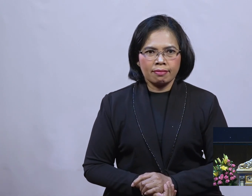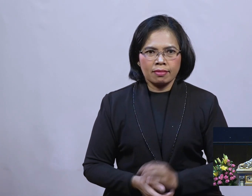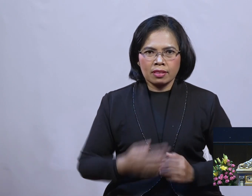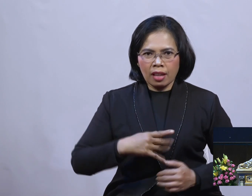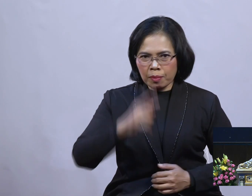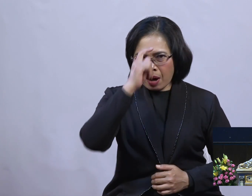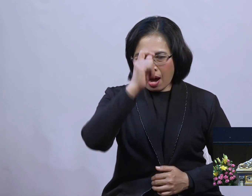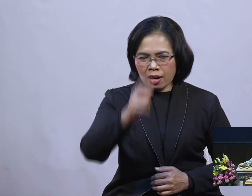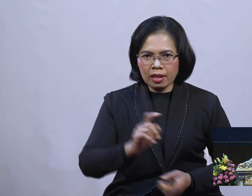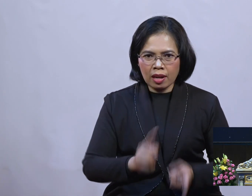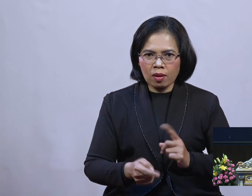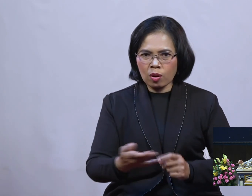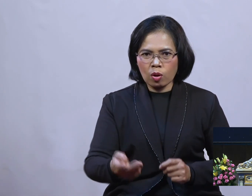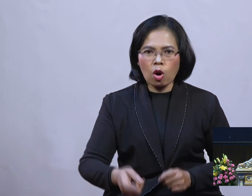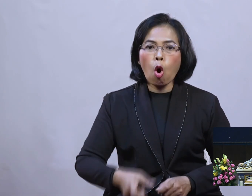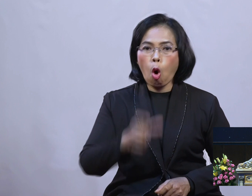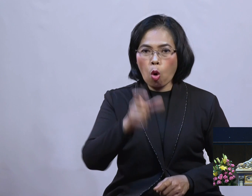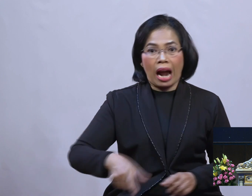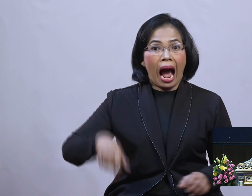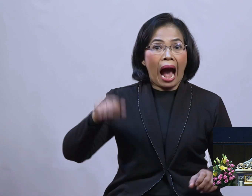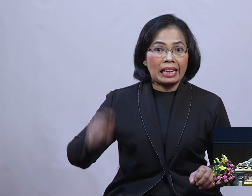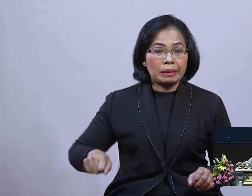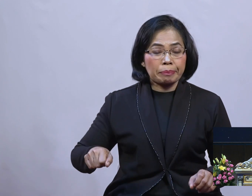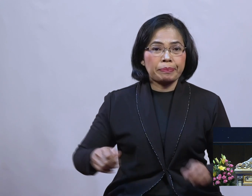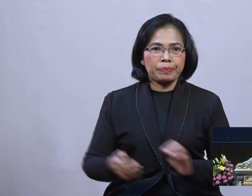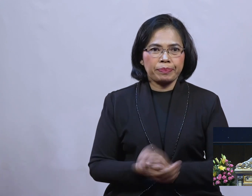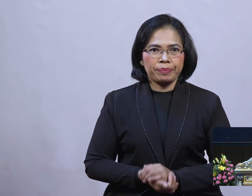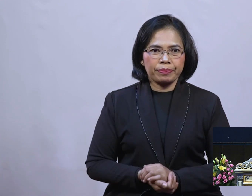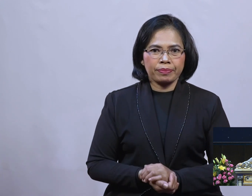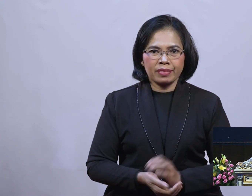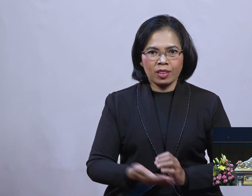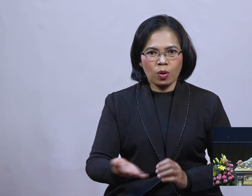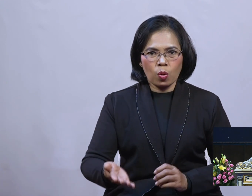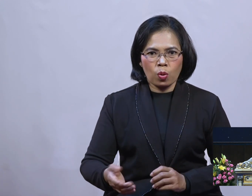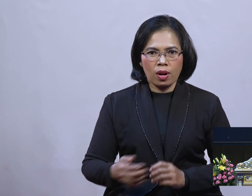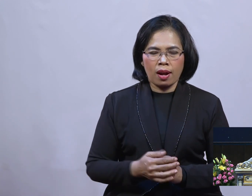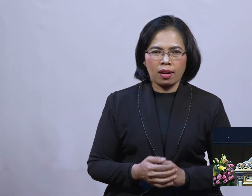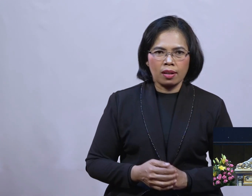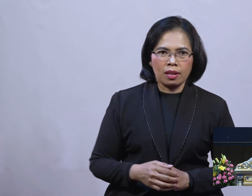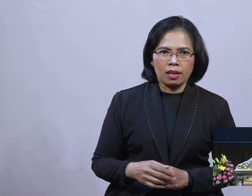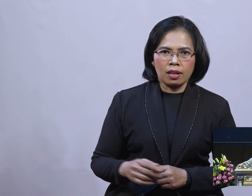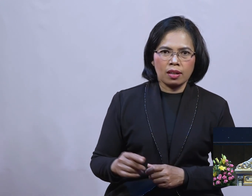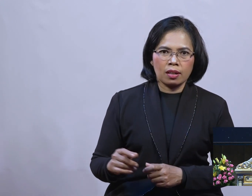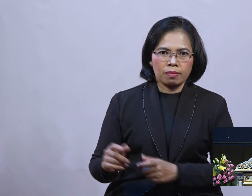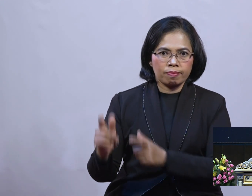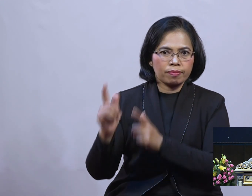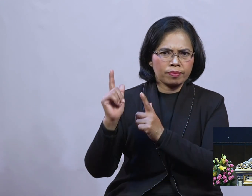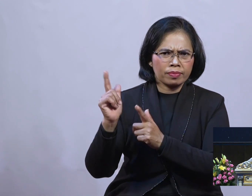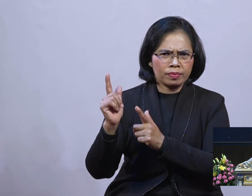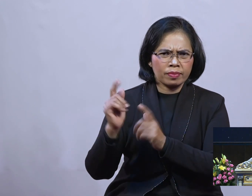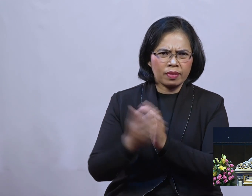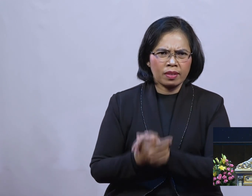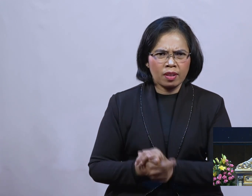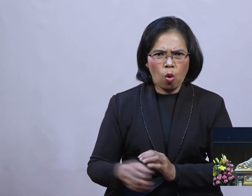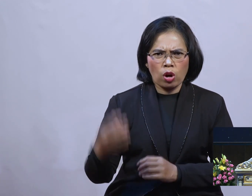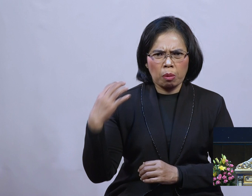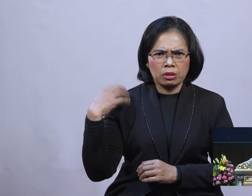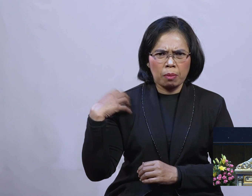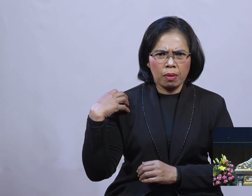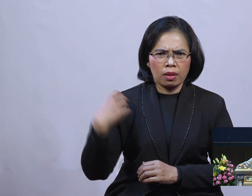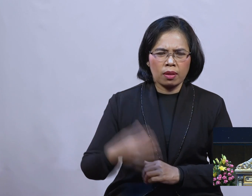di Sergai Kalau engkau seorang Hakim seharga Ikal engkau seorang Dirjen seharga Ikal engkau seorang